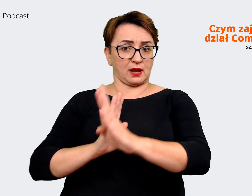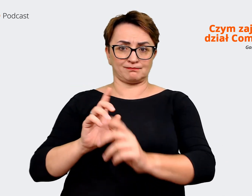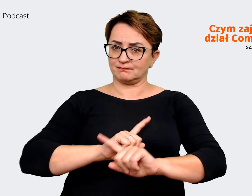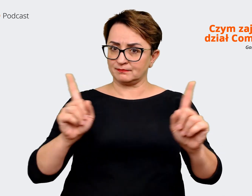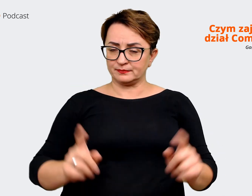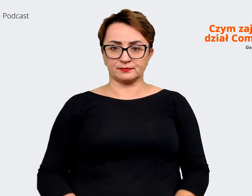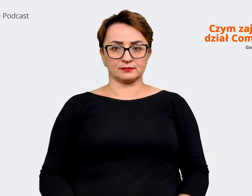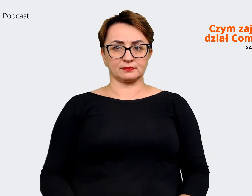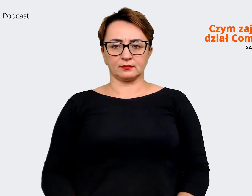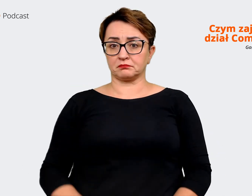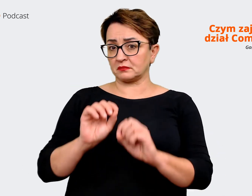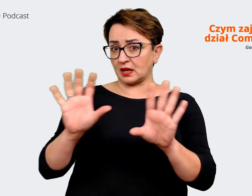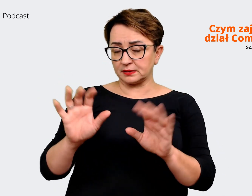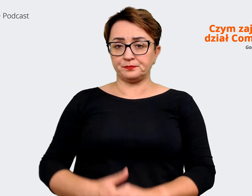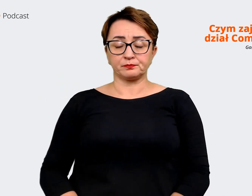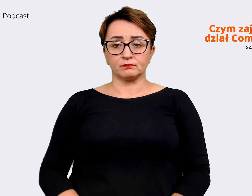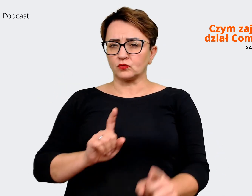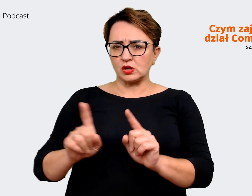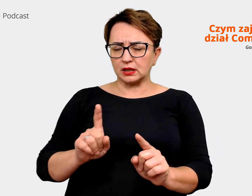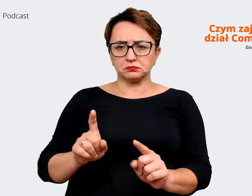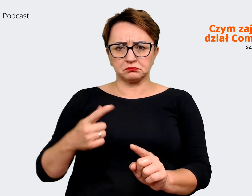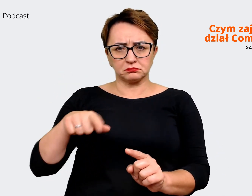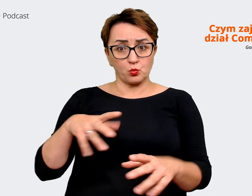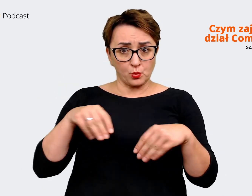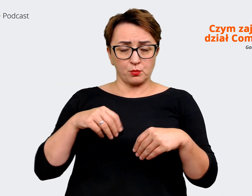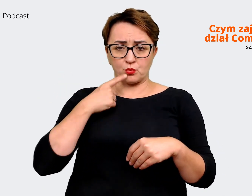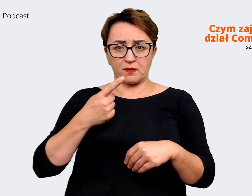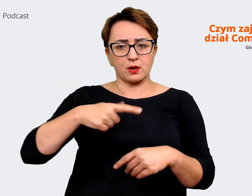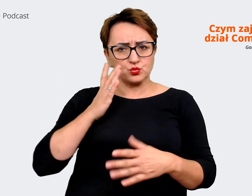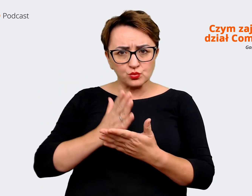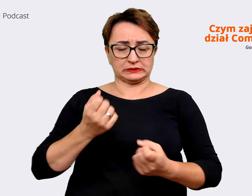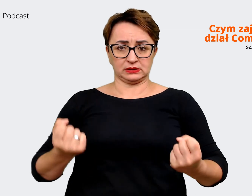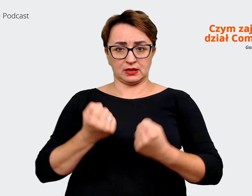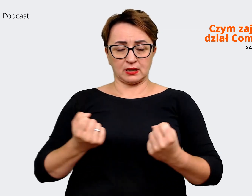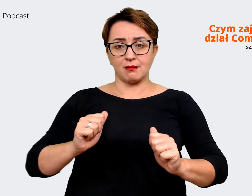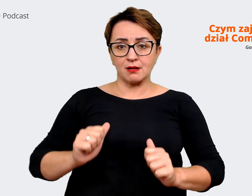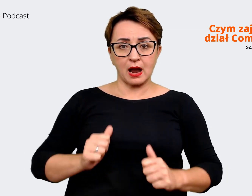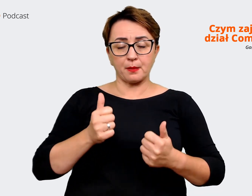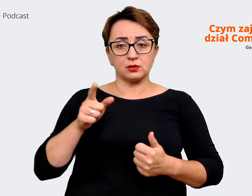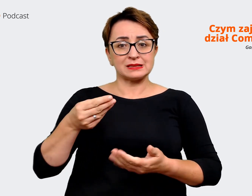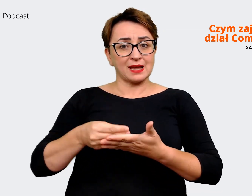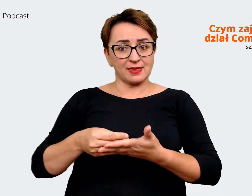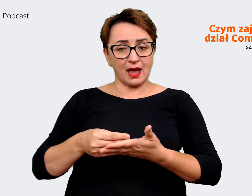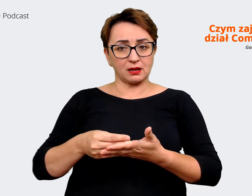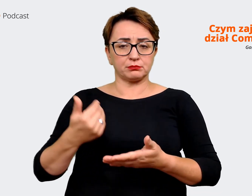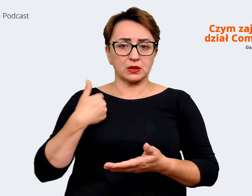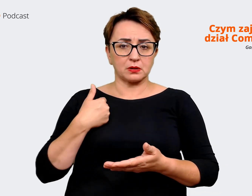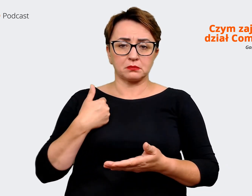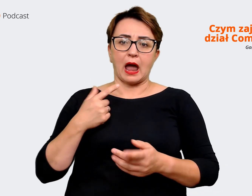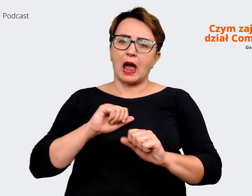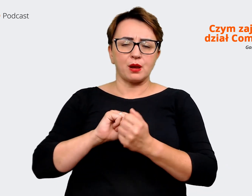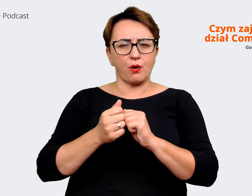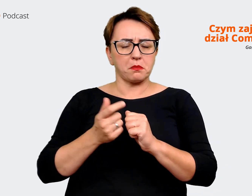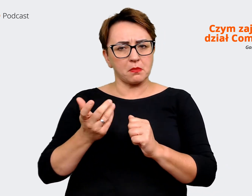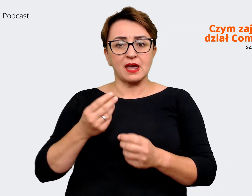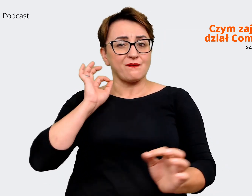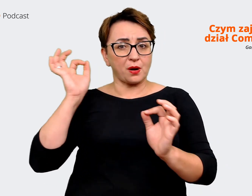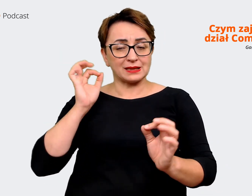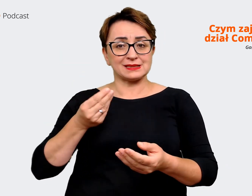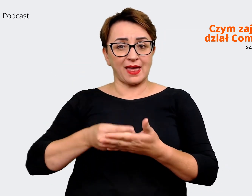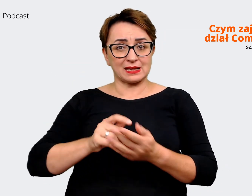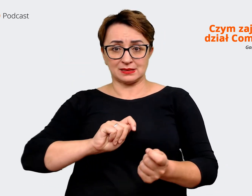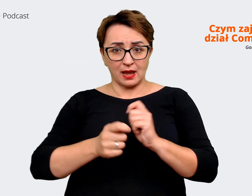żeby właśnie to wszystko było zgodne z tym, co jest w przepisach, co jest w wyjaśnieniach UOKiK-u, żeby nikt nam właśnie nie zarzucił, że działamy w